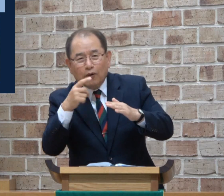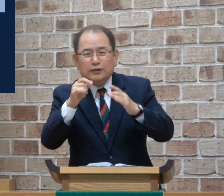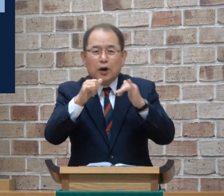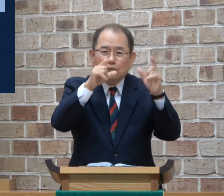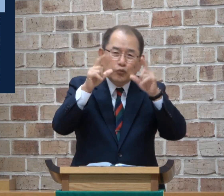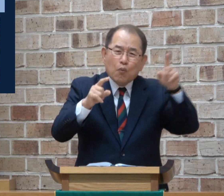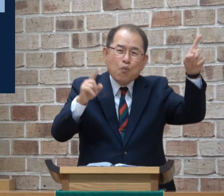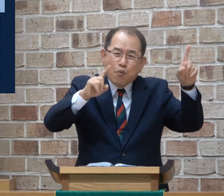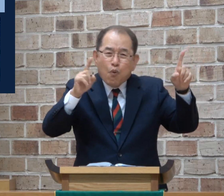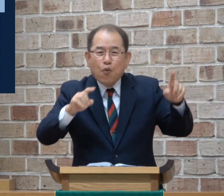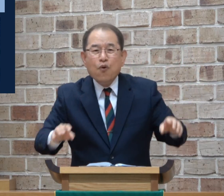됩니다.